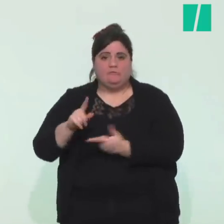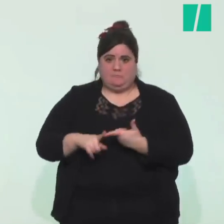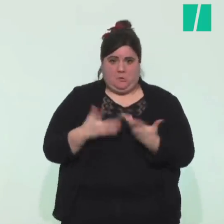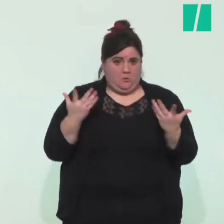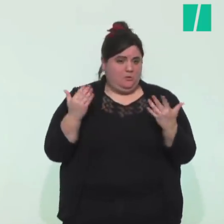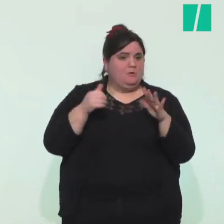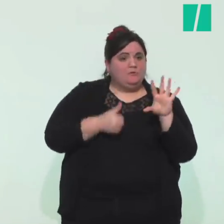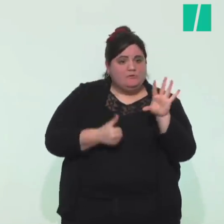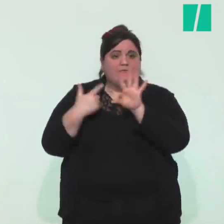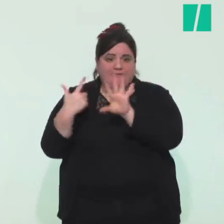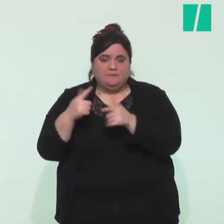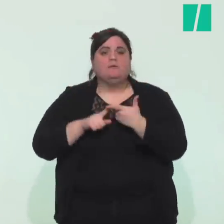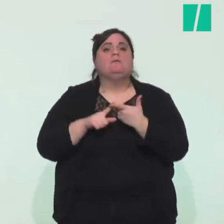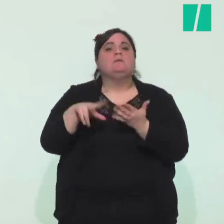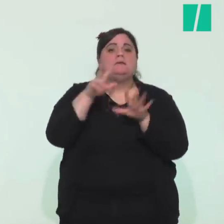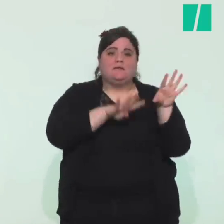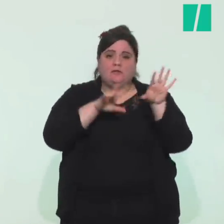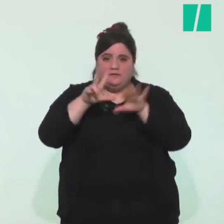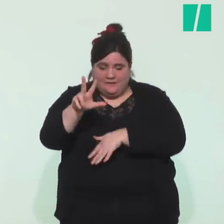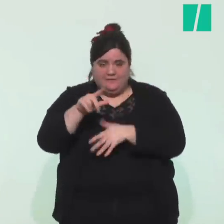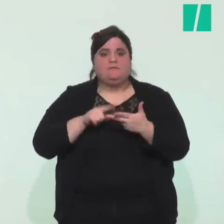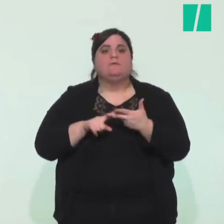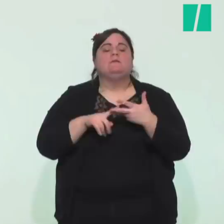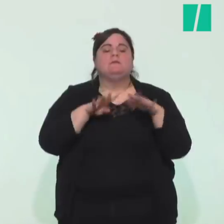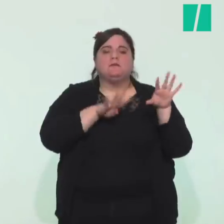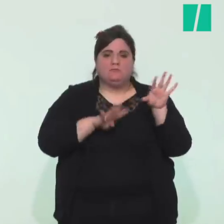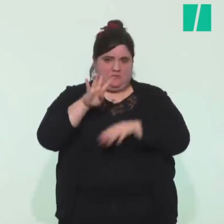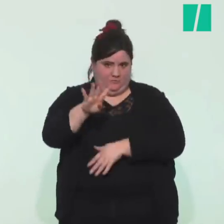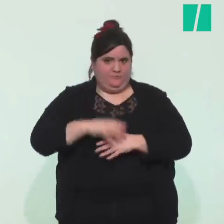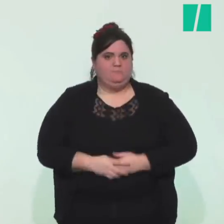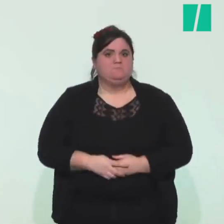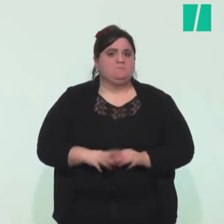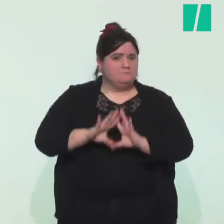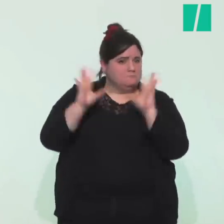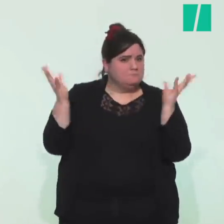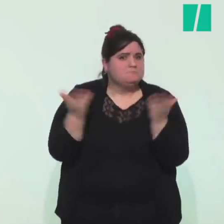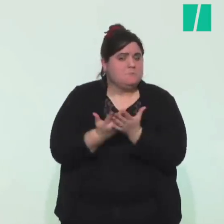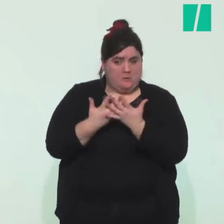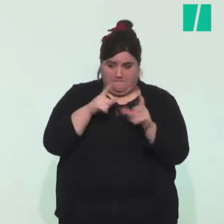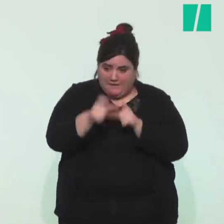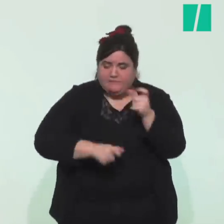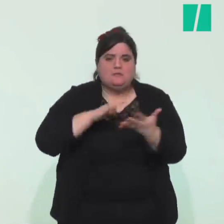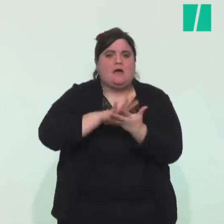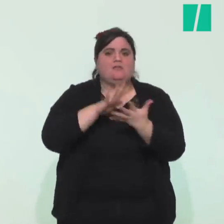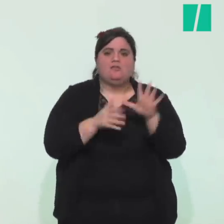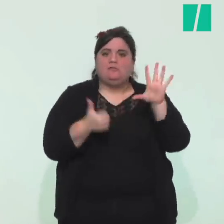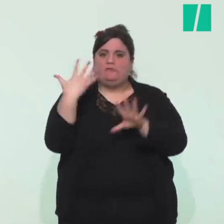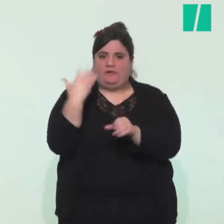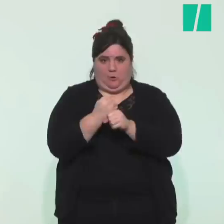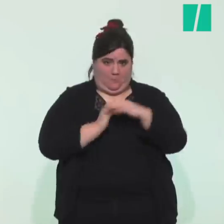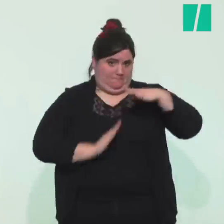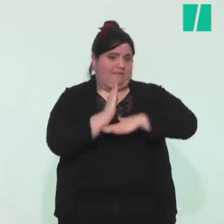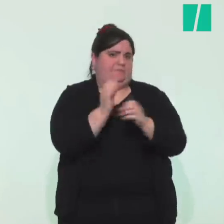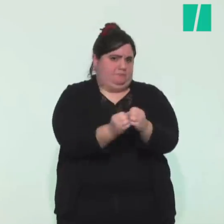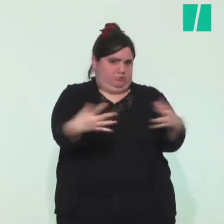Seine-Saint-Denis et du Val d'Oise. Les excès concernent majoritairement des personnes de plus de 65 ans. Enfin,